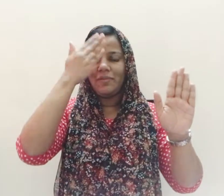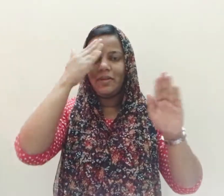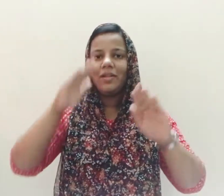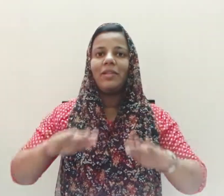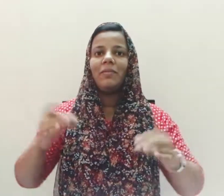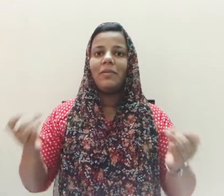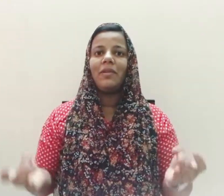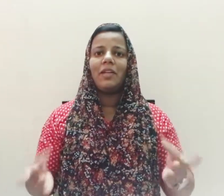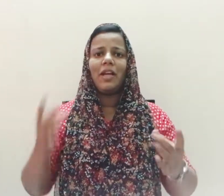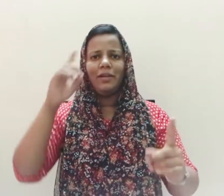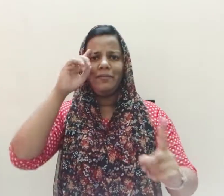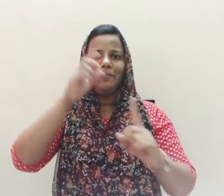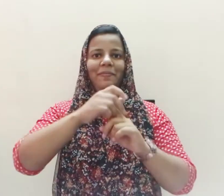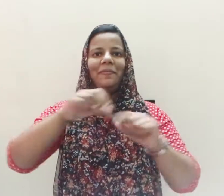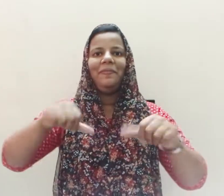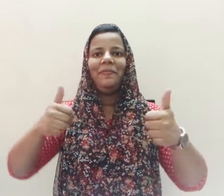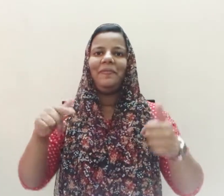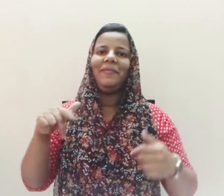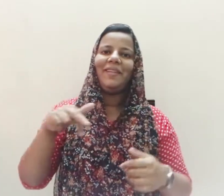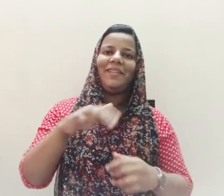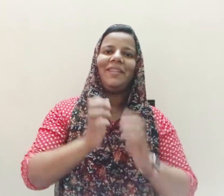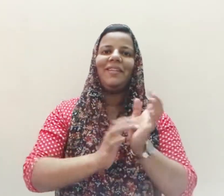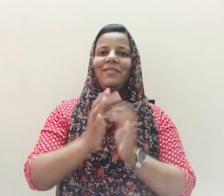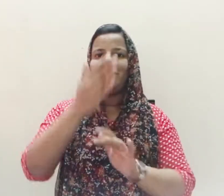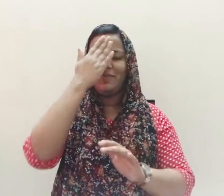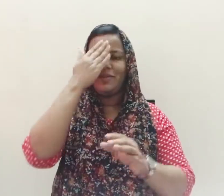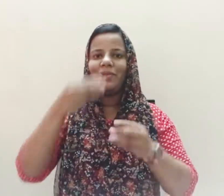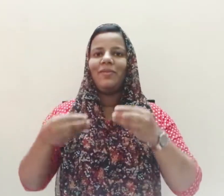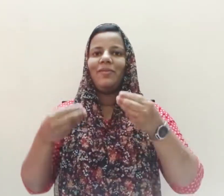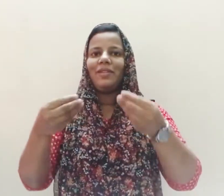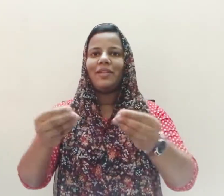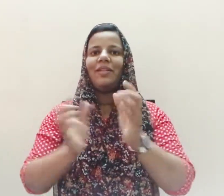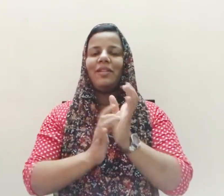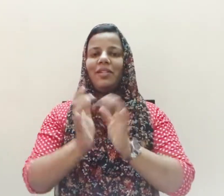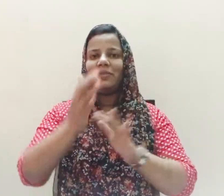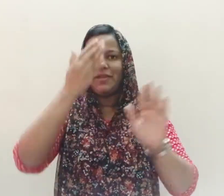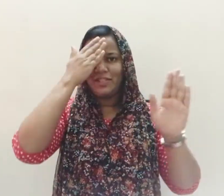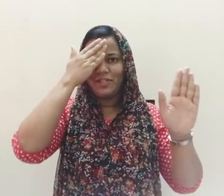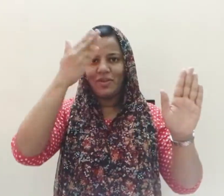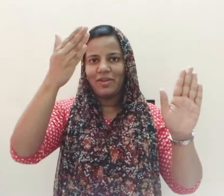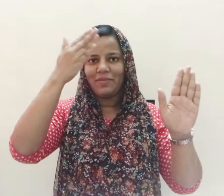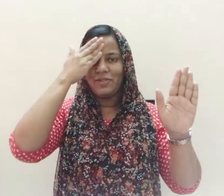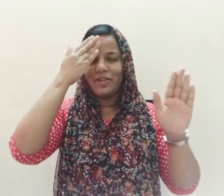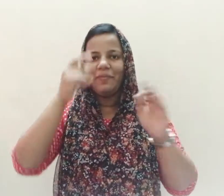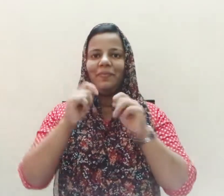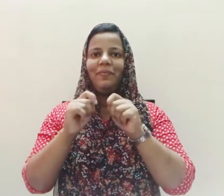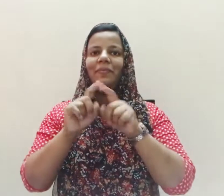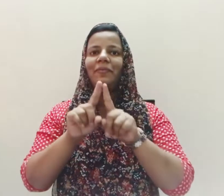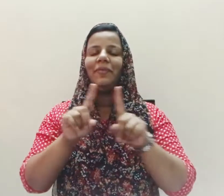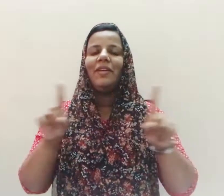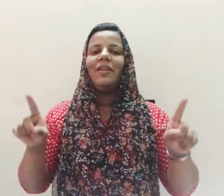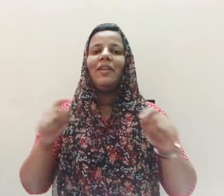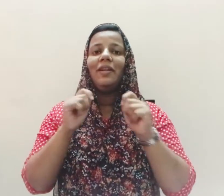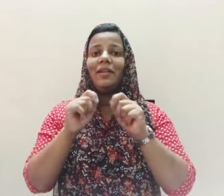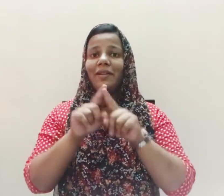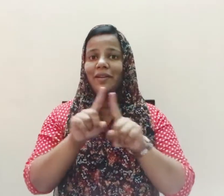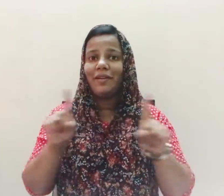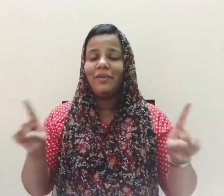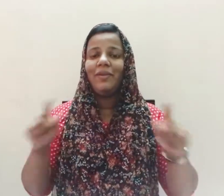നമ്മളെ ജയകരമായി നടത്തുന്ന കർത്താവിന് സ്തോത്രം പറഞ്ഞാണ്ട്, യേശു പരിക്ക് നന്ദി പറഞ്ഞാണ്ട്, നന്ദിയോടെ സ്തോത്രം പറഞ്ഞാണ്ട്. ഹല്ലേലൂയ, ഹല്ലേലൂയ,